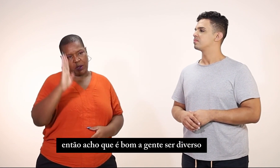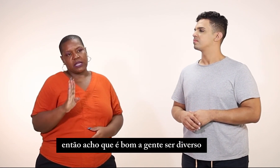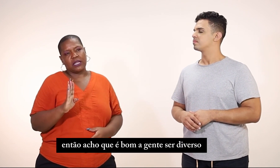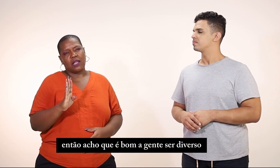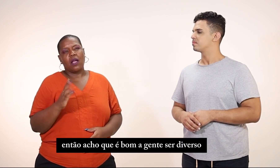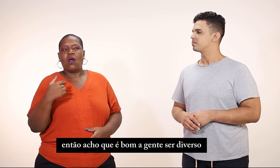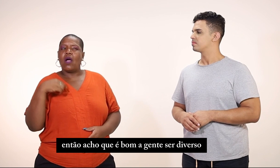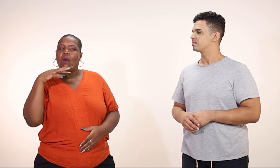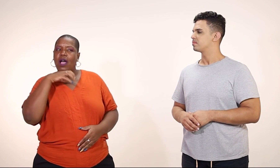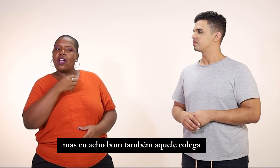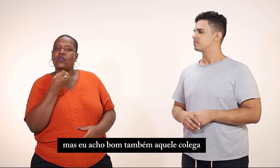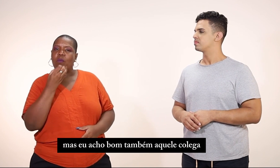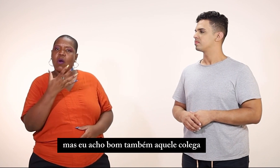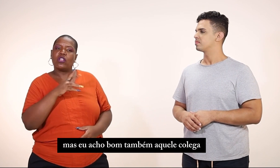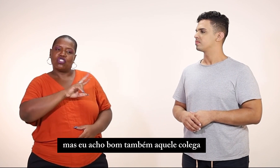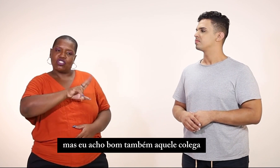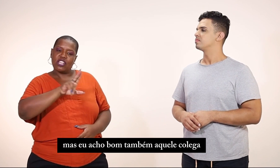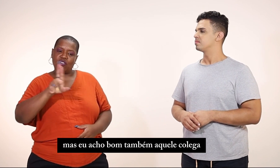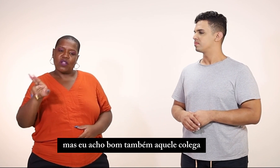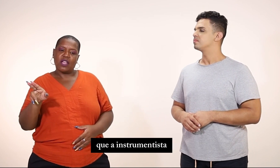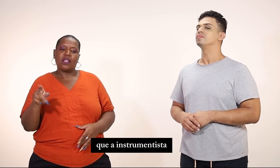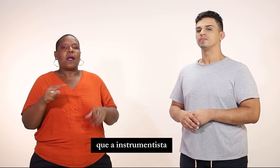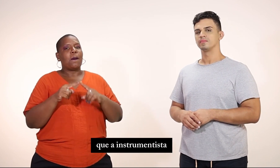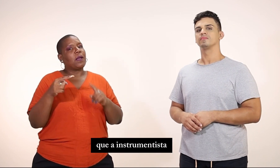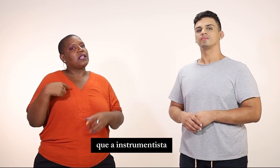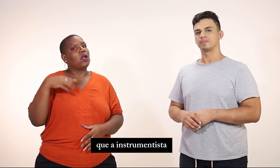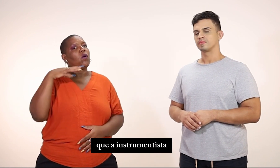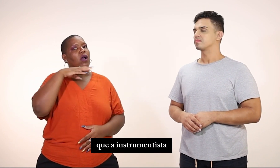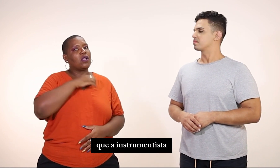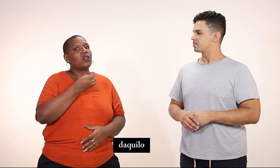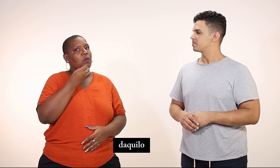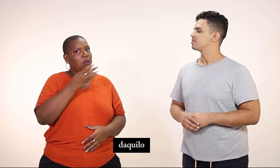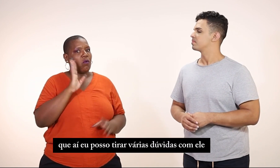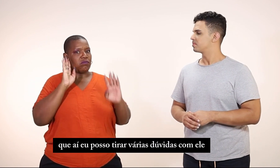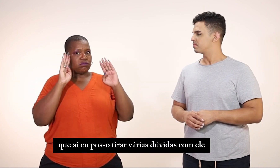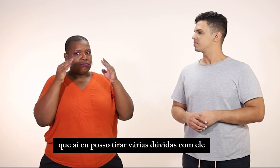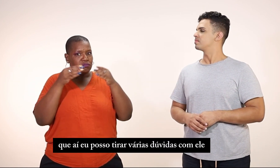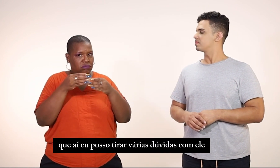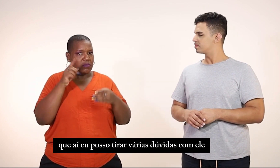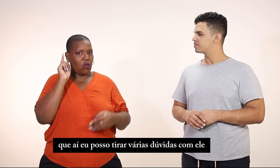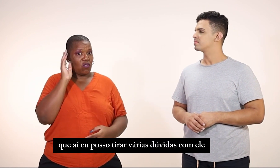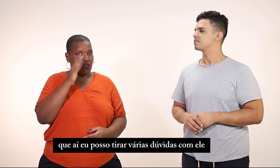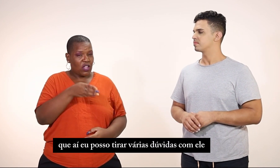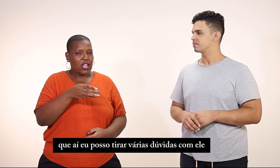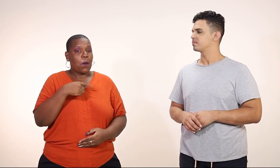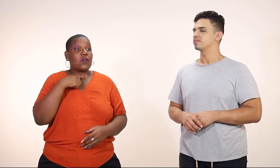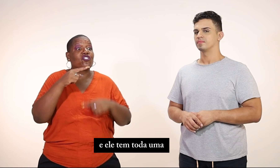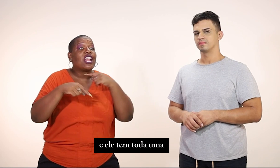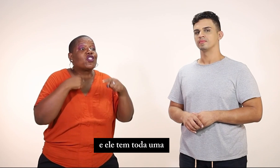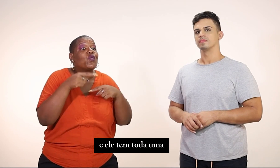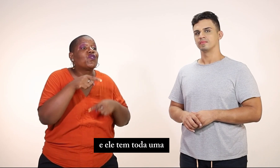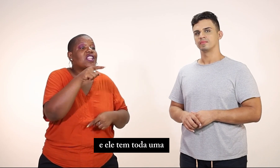ser diverso. Mas eu acho bom também aquele colega que é instrumentista daquilo, que eu posso tirar várias dúvidas com ele. E ele tem toda